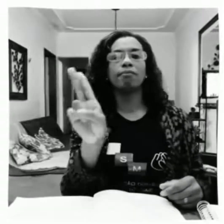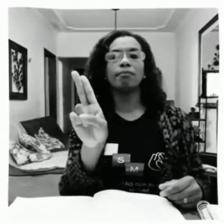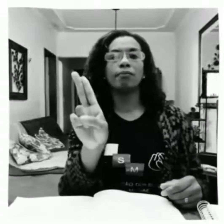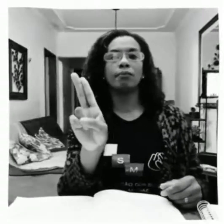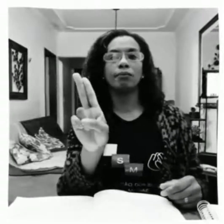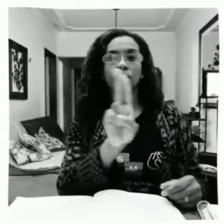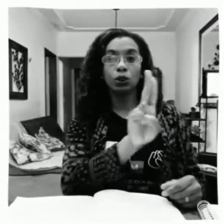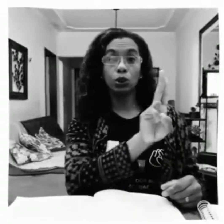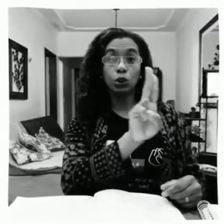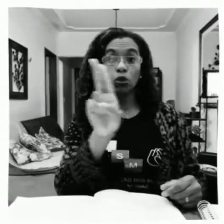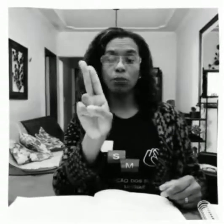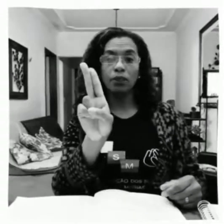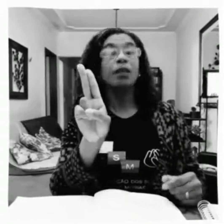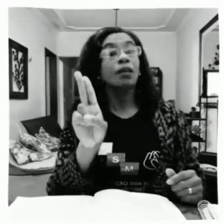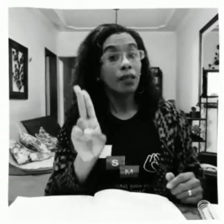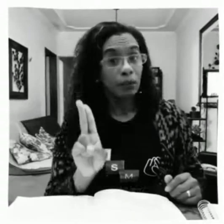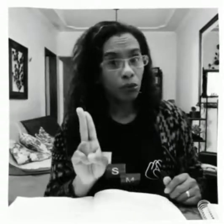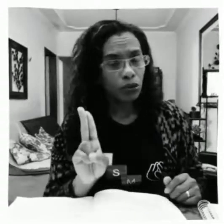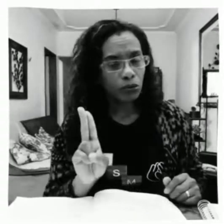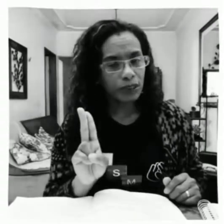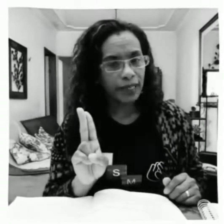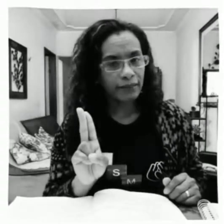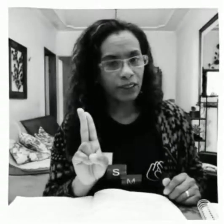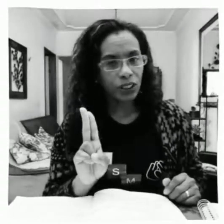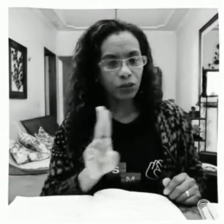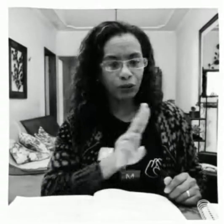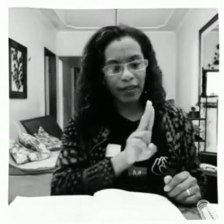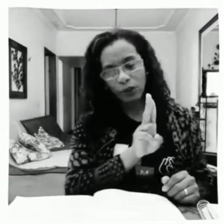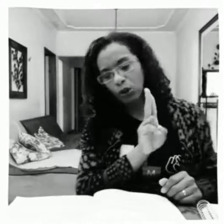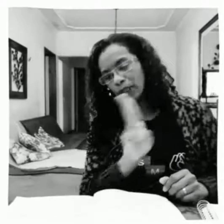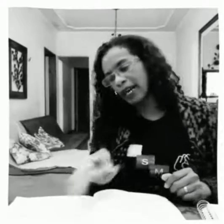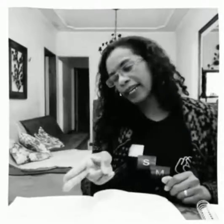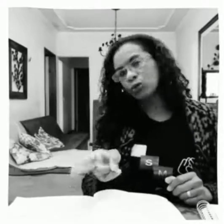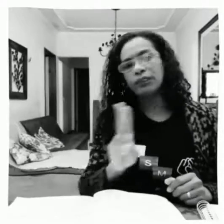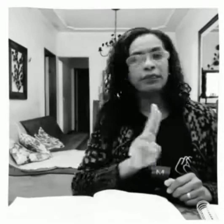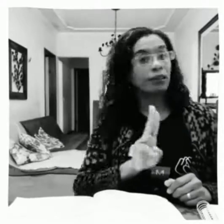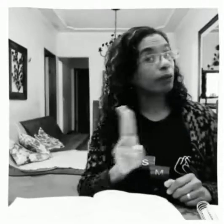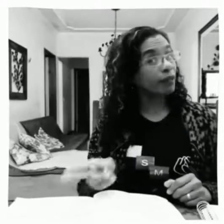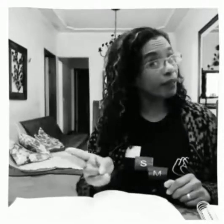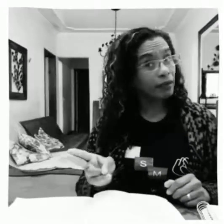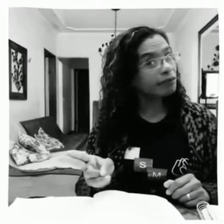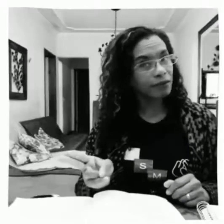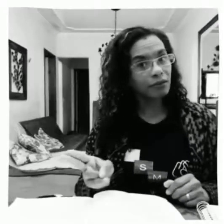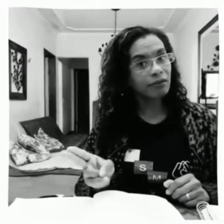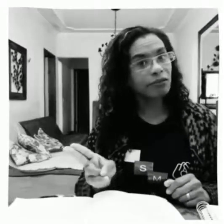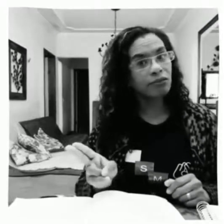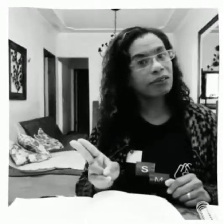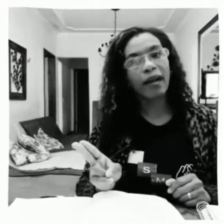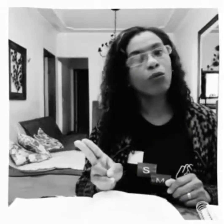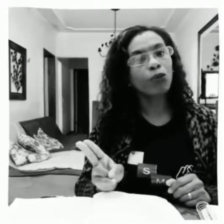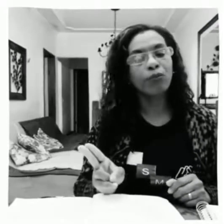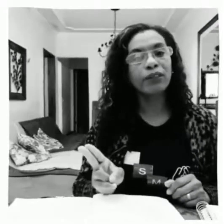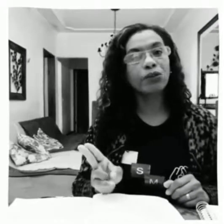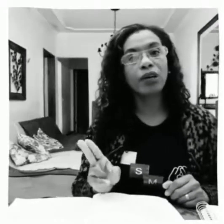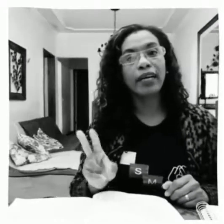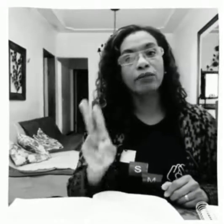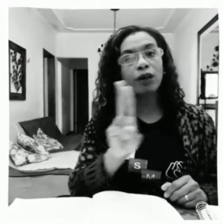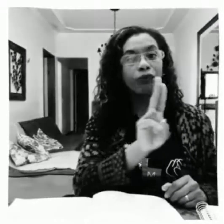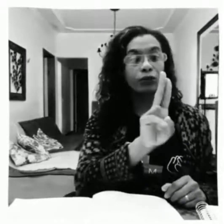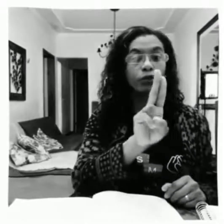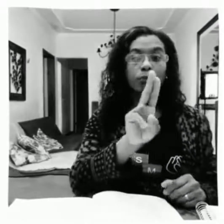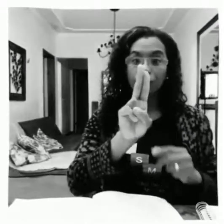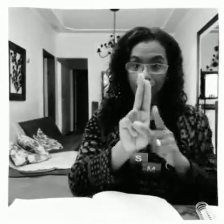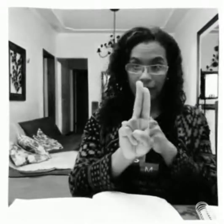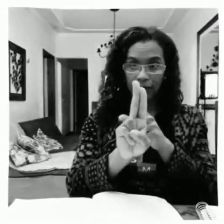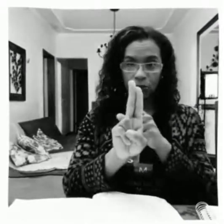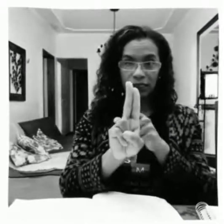nome. Nome. Muito cuidado, tá, gente? Não faz nome caído assim, não, porque não tá com o movimento correto, não.